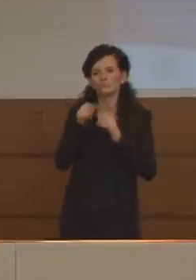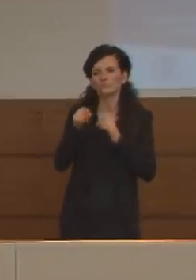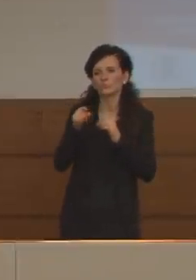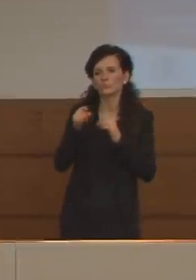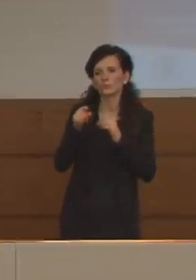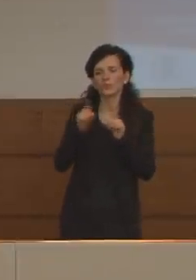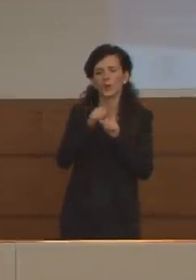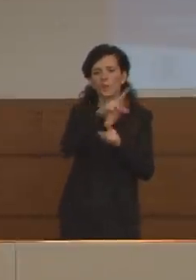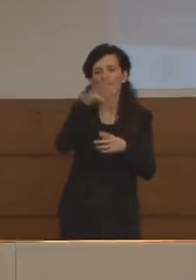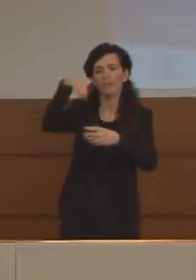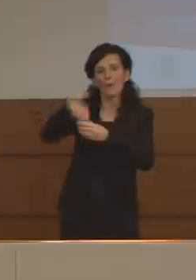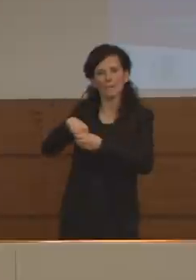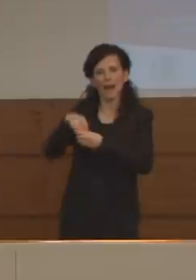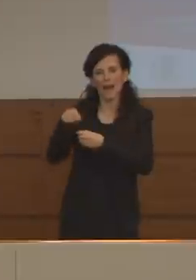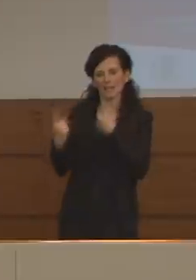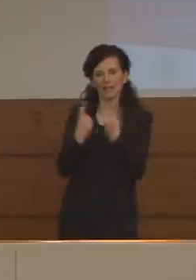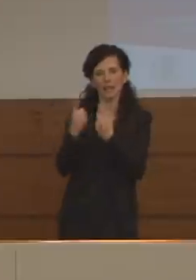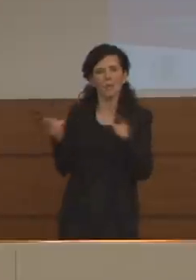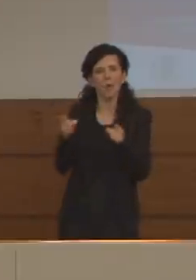quella maniera ecco